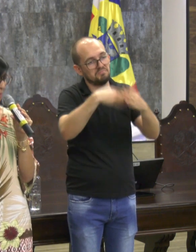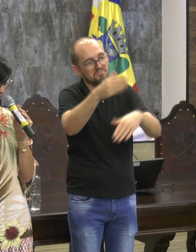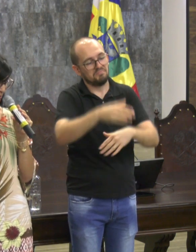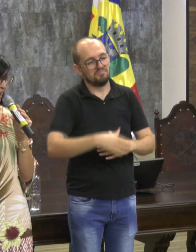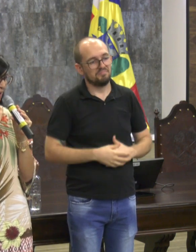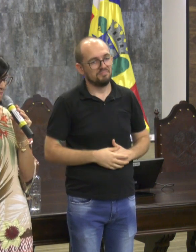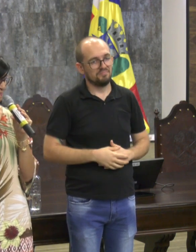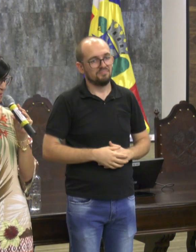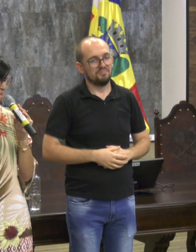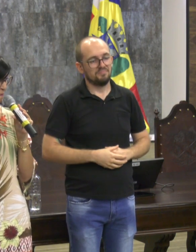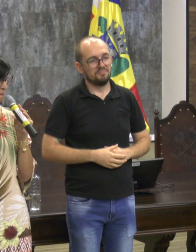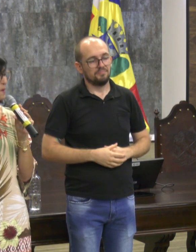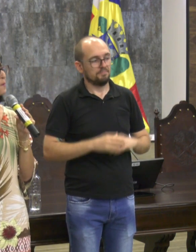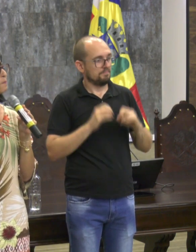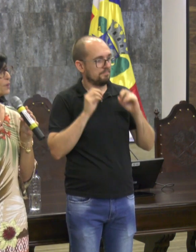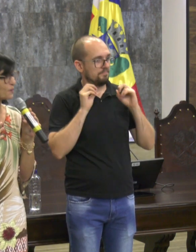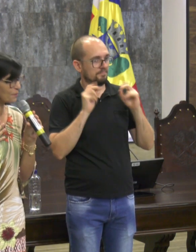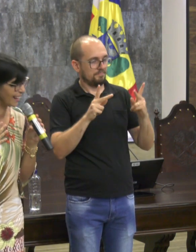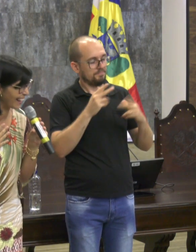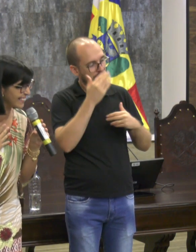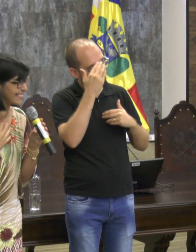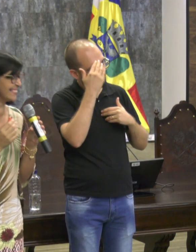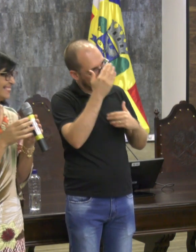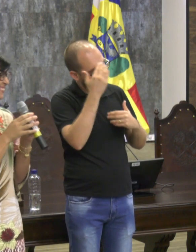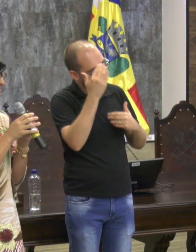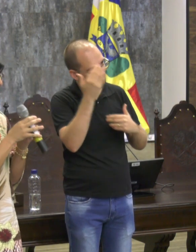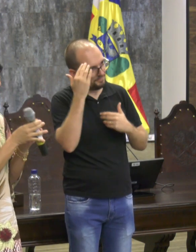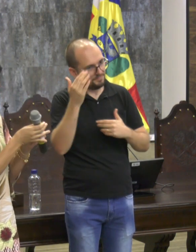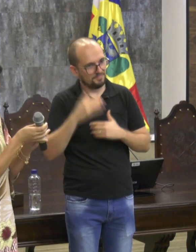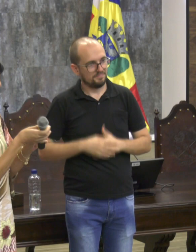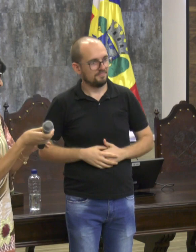no momento lá. Tá bom? Muito obrigada.